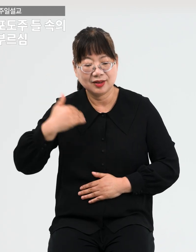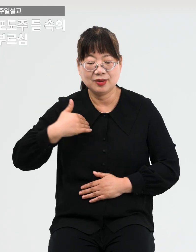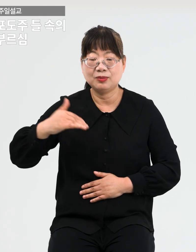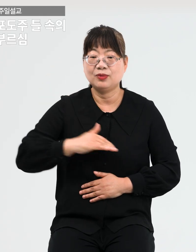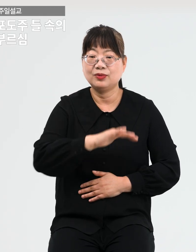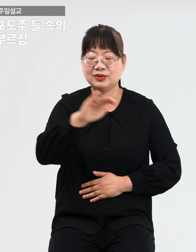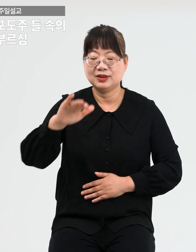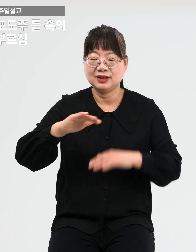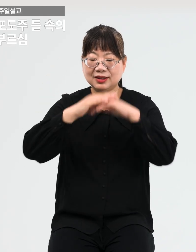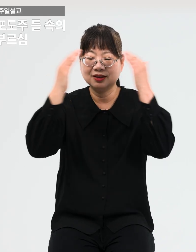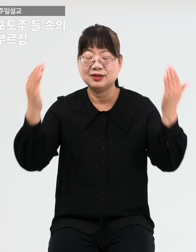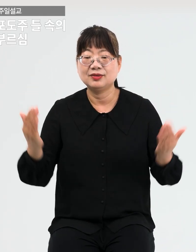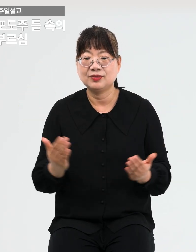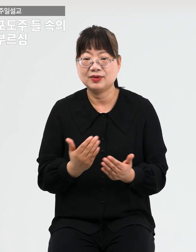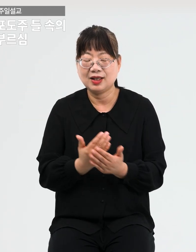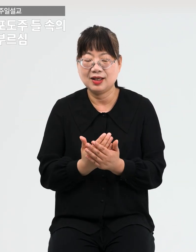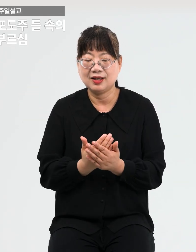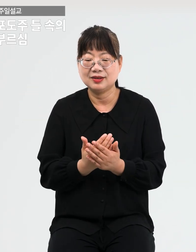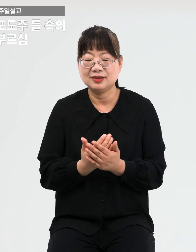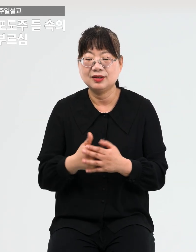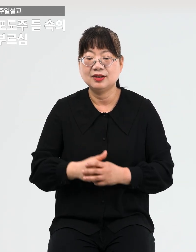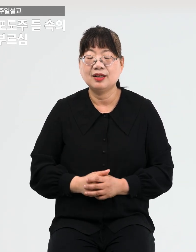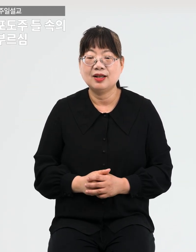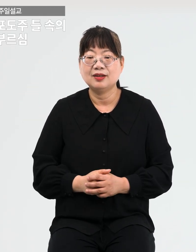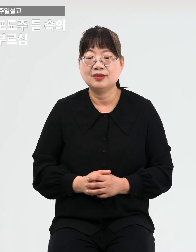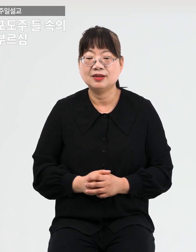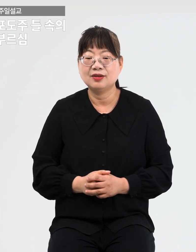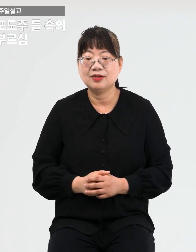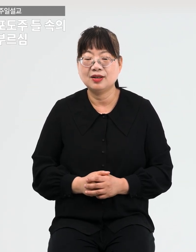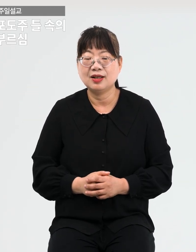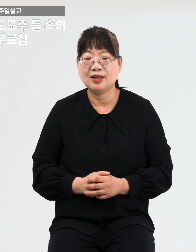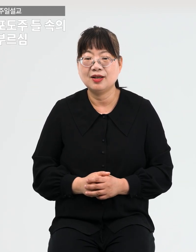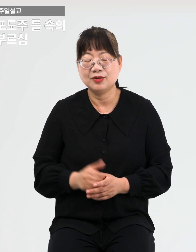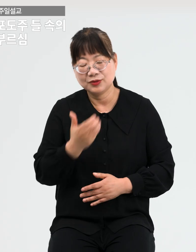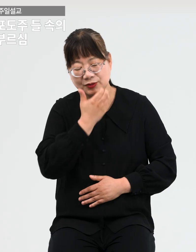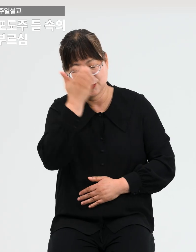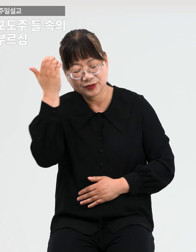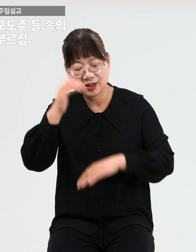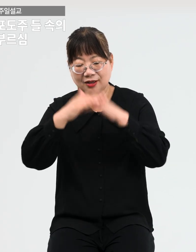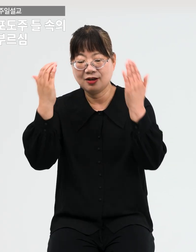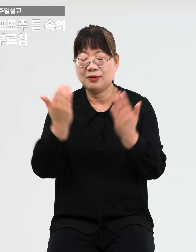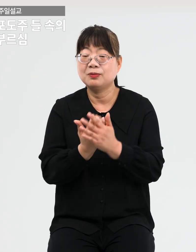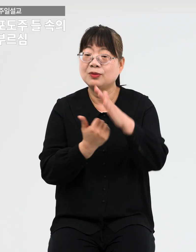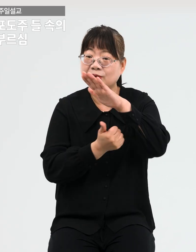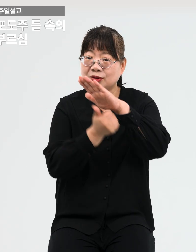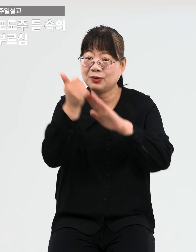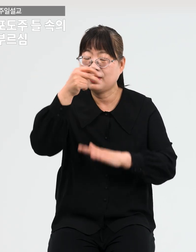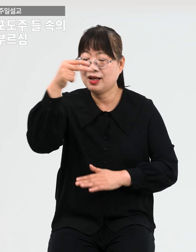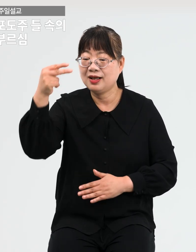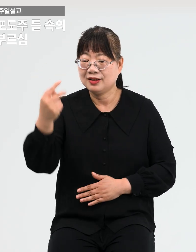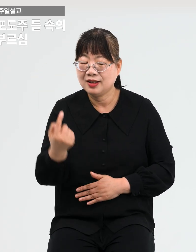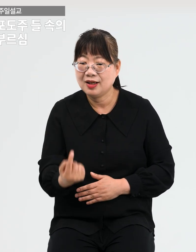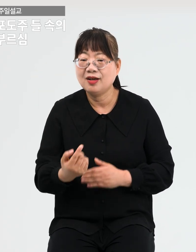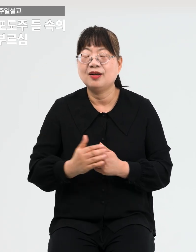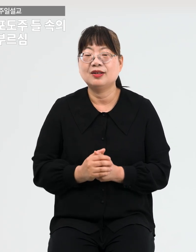우리의 모든 꿈과 모든 소망도